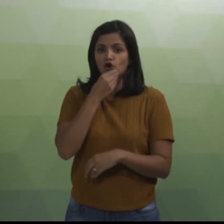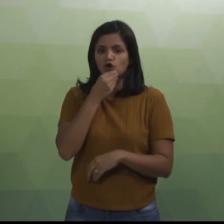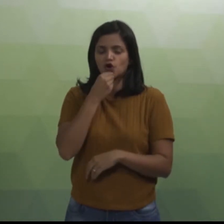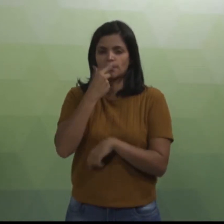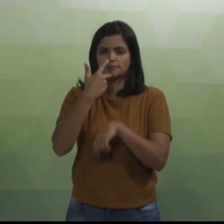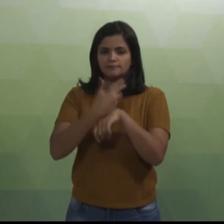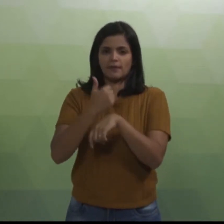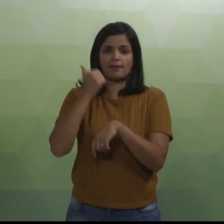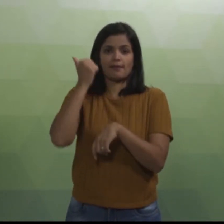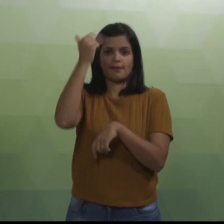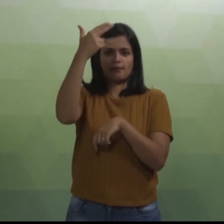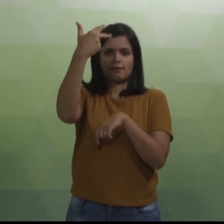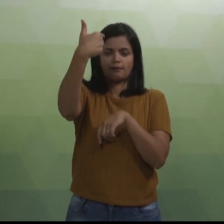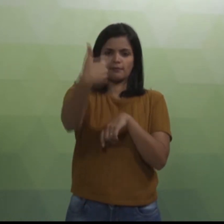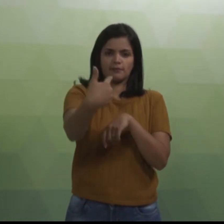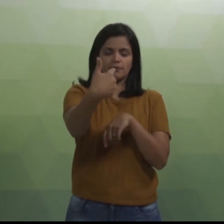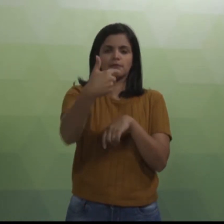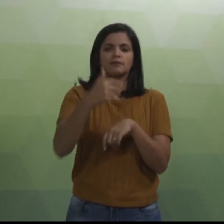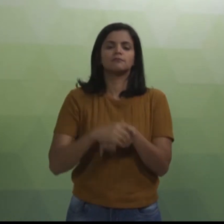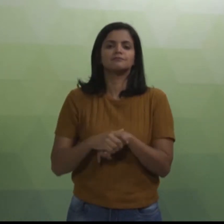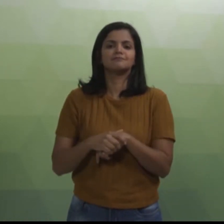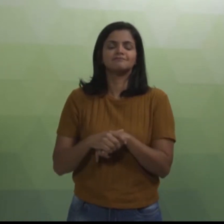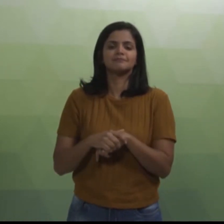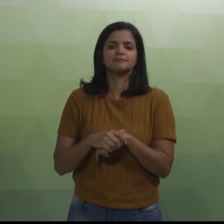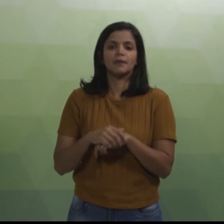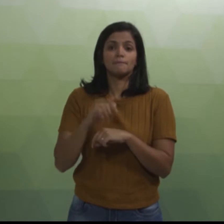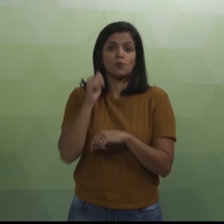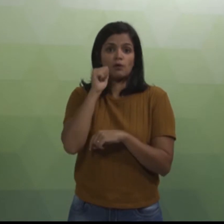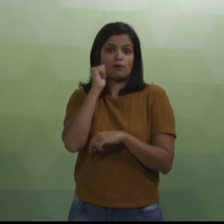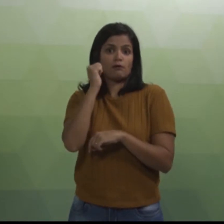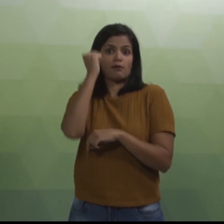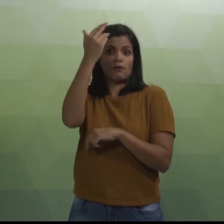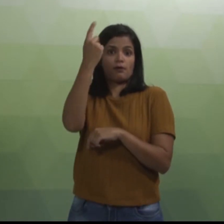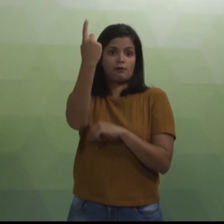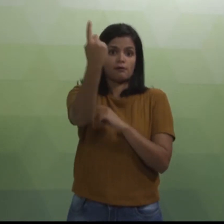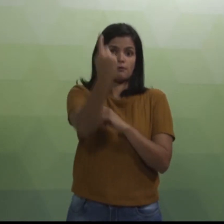Eu tenho sempre que colocar o intérprete aqui, à minha esquerda,